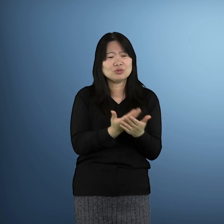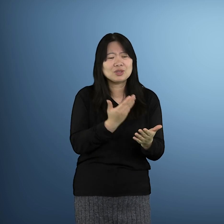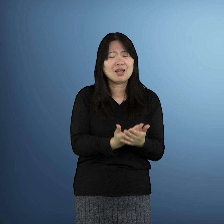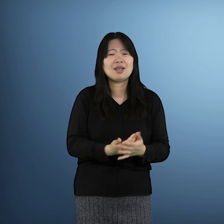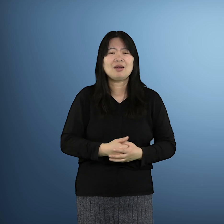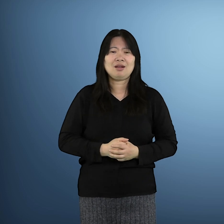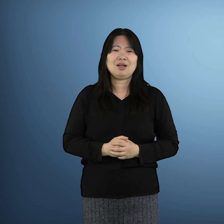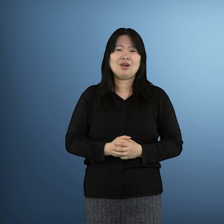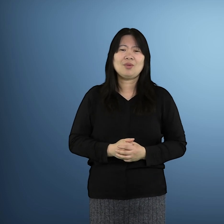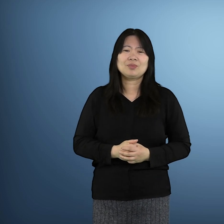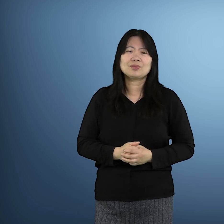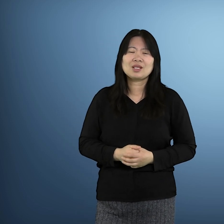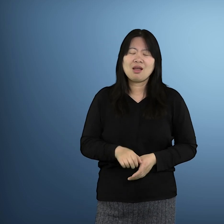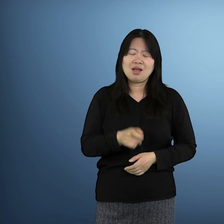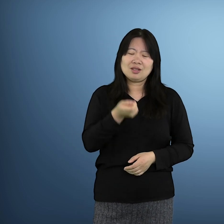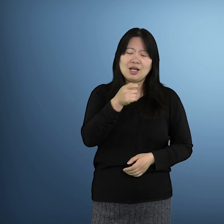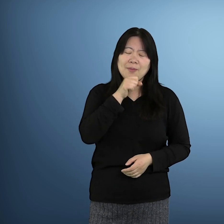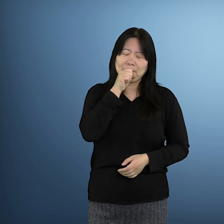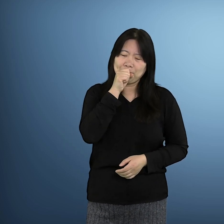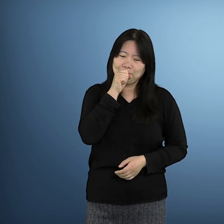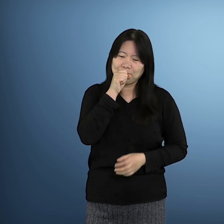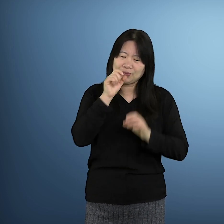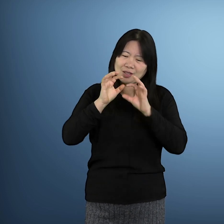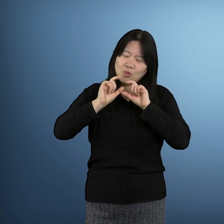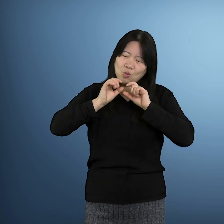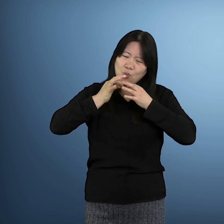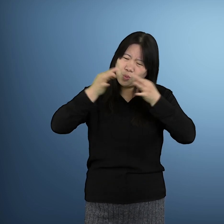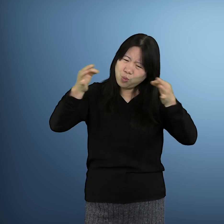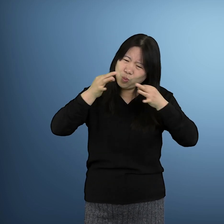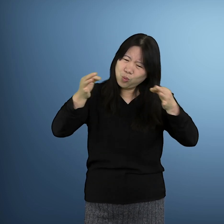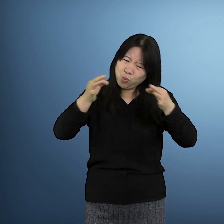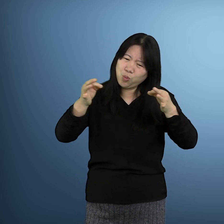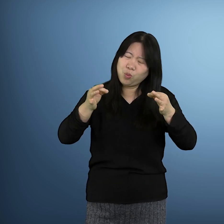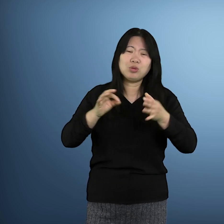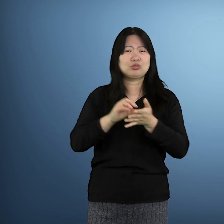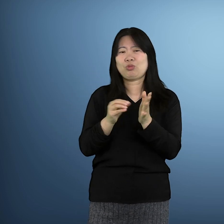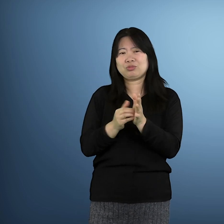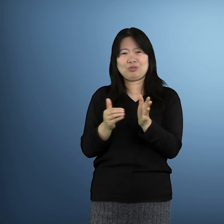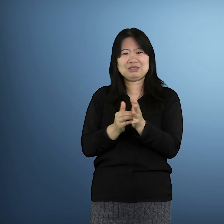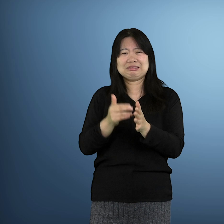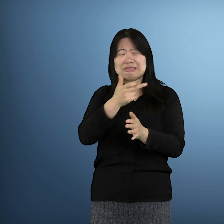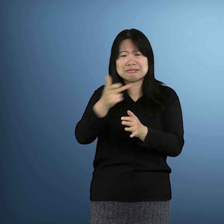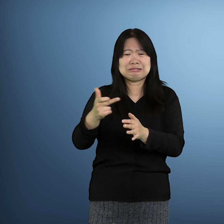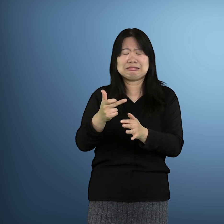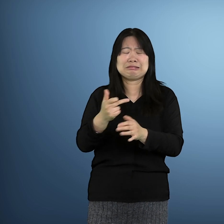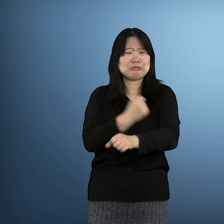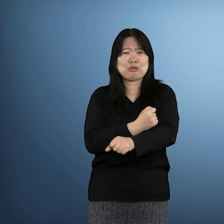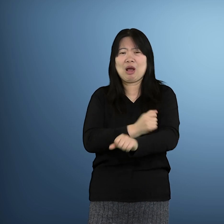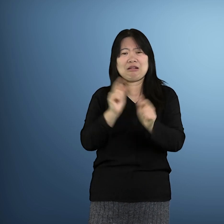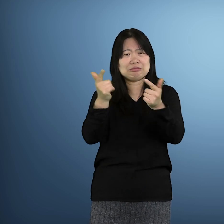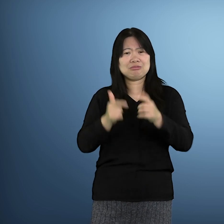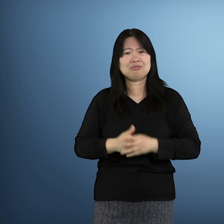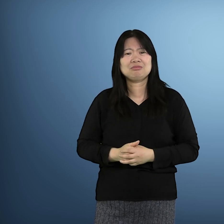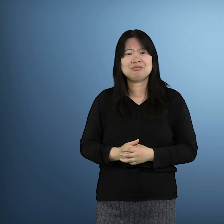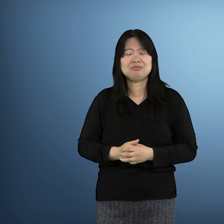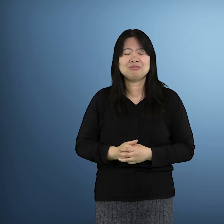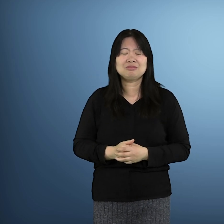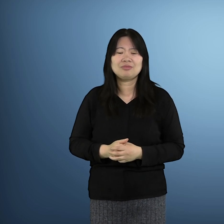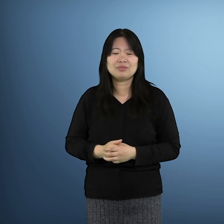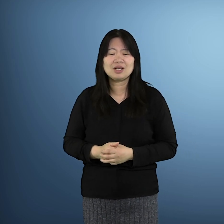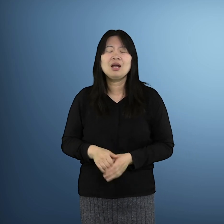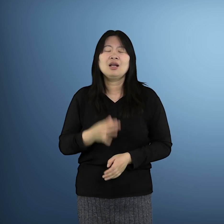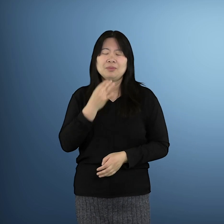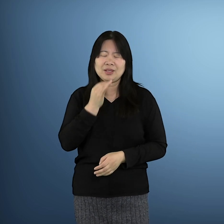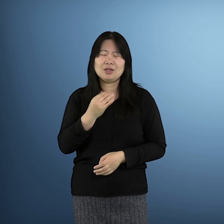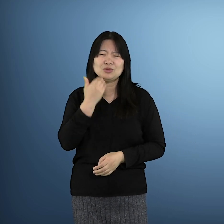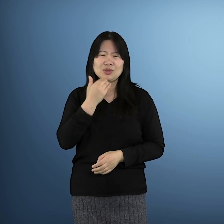조그맣게 메가폰을 잡고 소리치고 있는 정도밖에는 아니라는 거죠. 예, 그렇습니다.